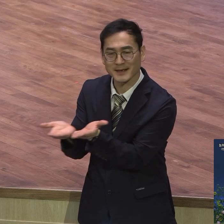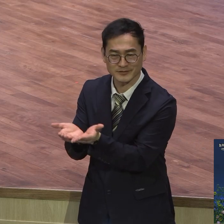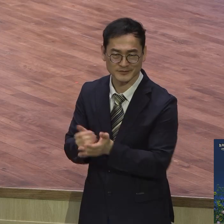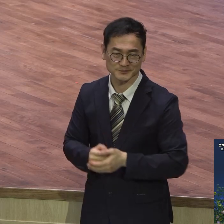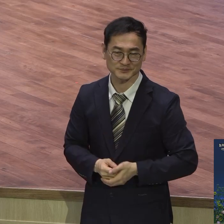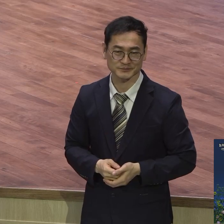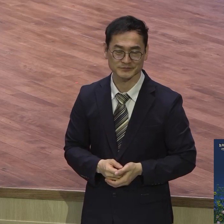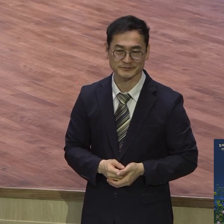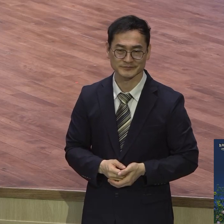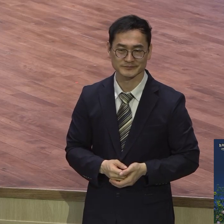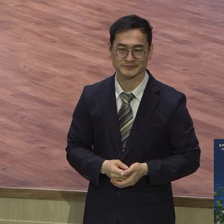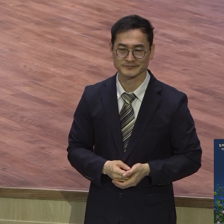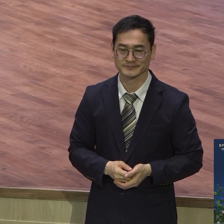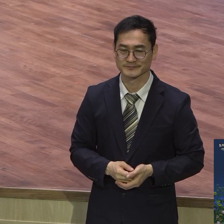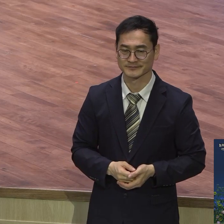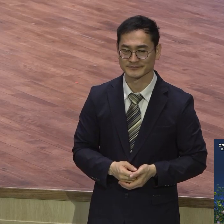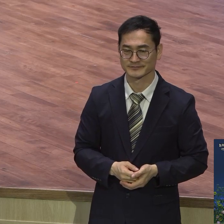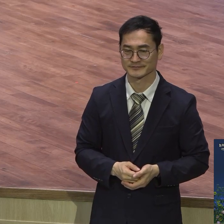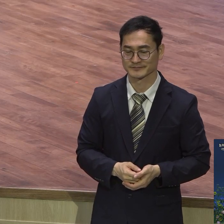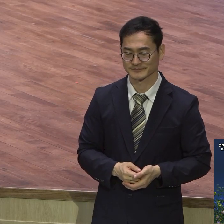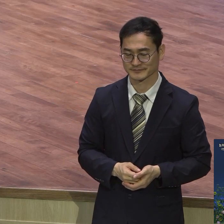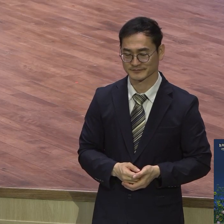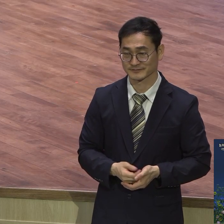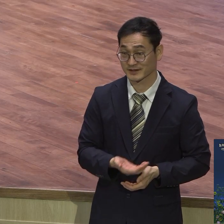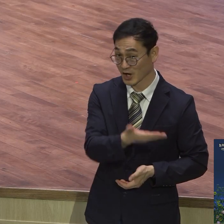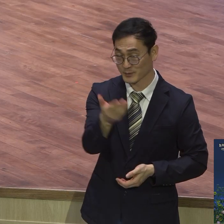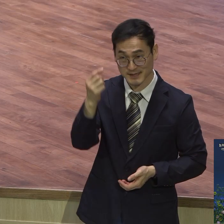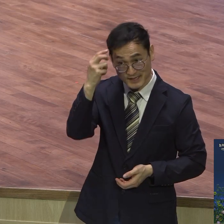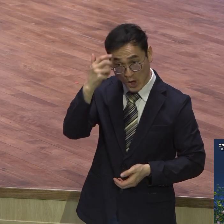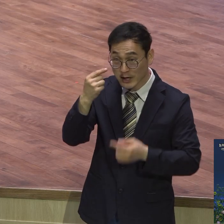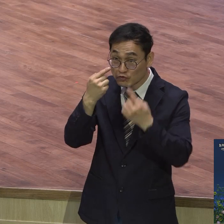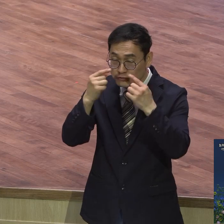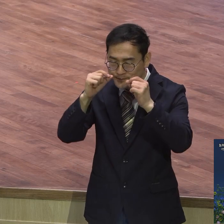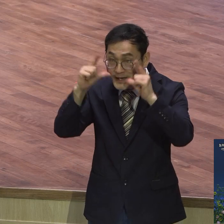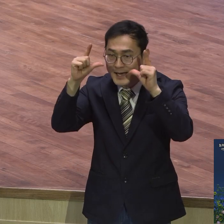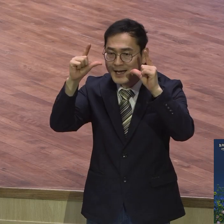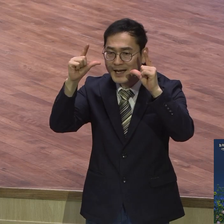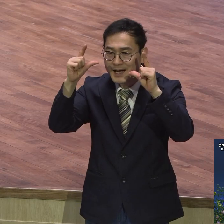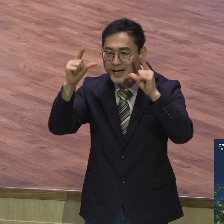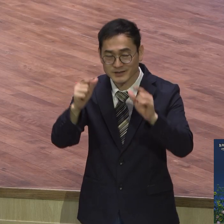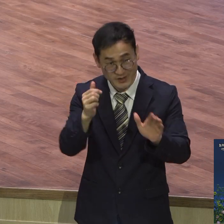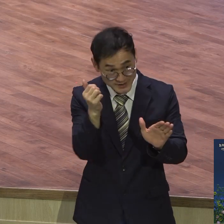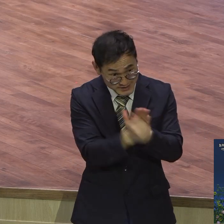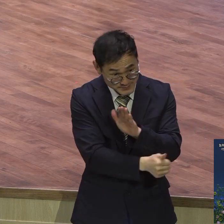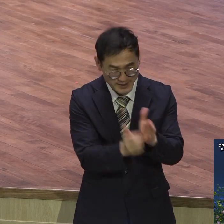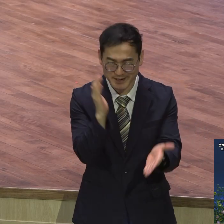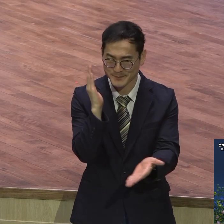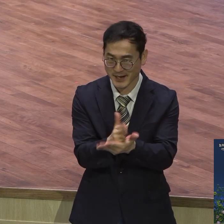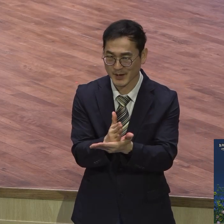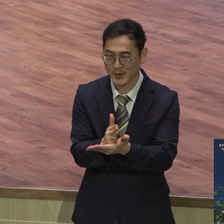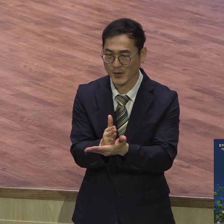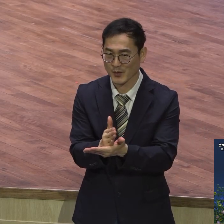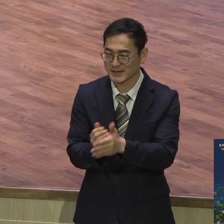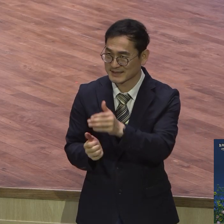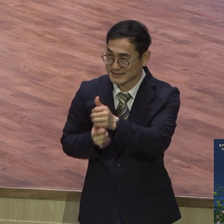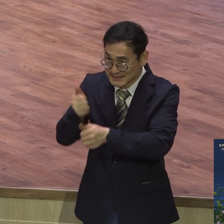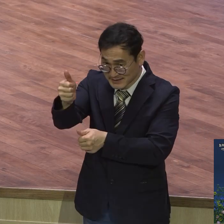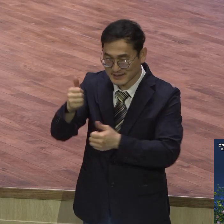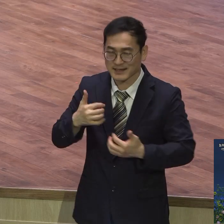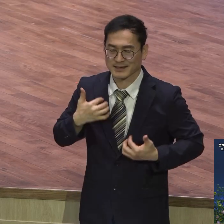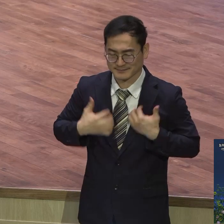영계절 성도는 오늘 본문의 말씀 통해서 영의 눈이 좀 열려가지고 실패의 길이 아닌 참된 승리의